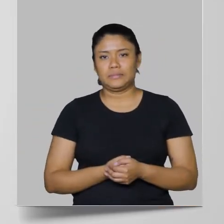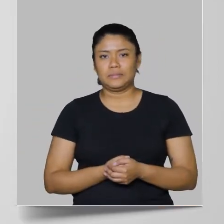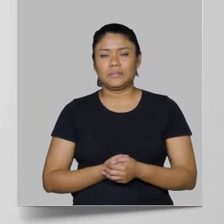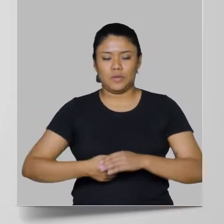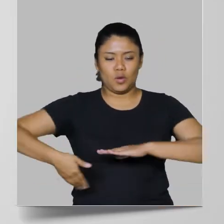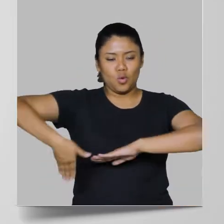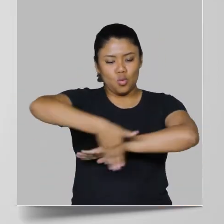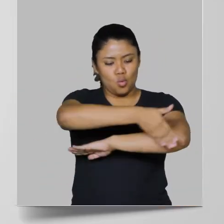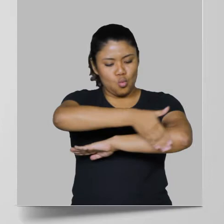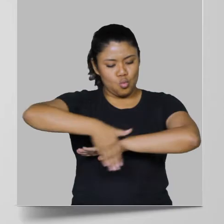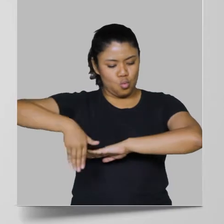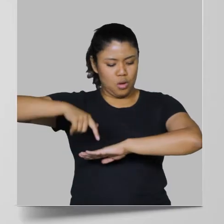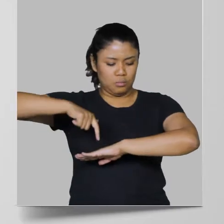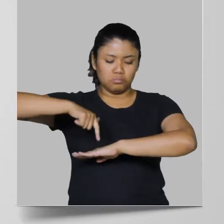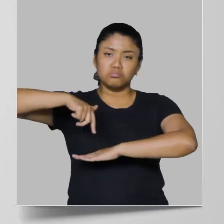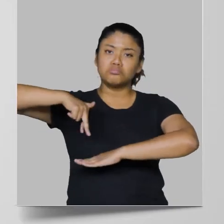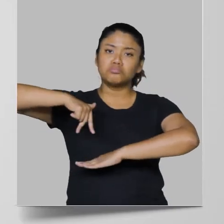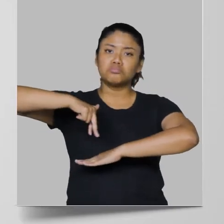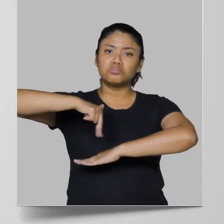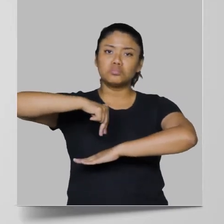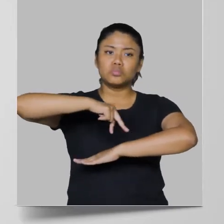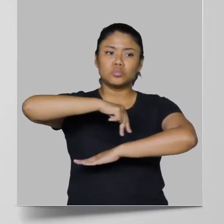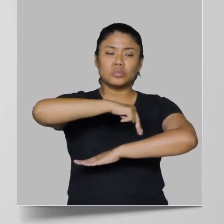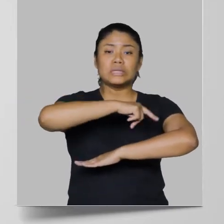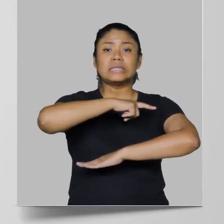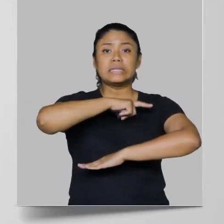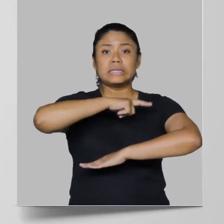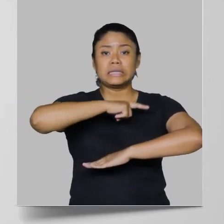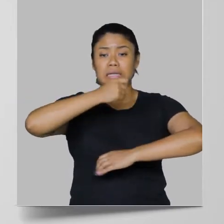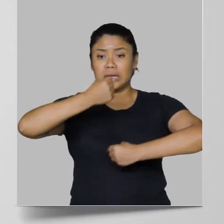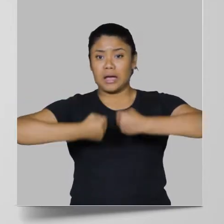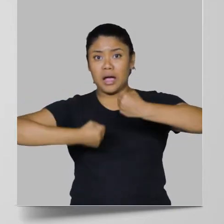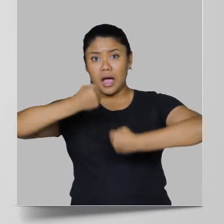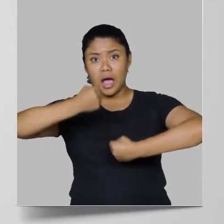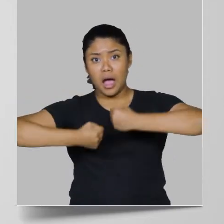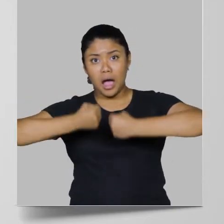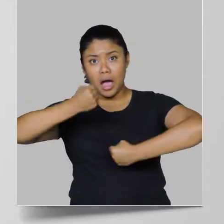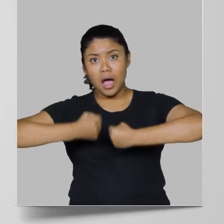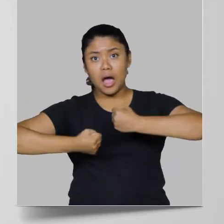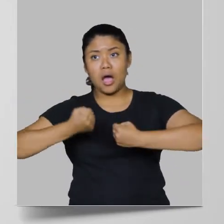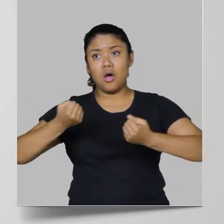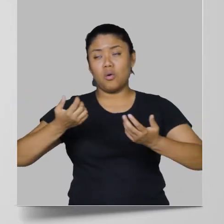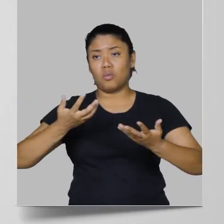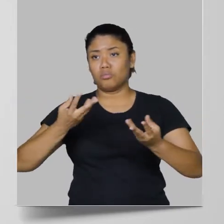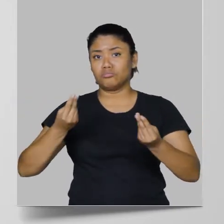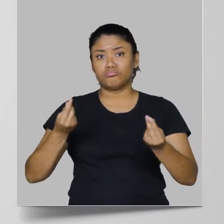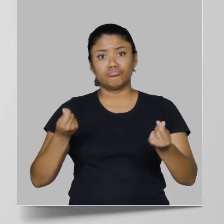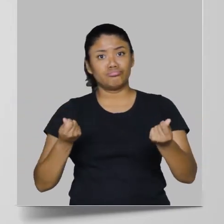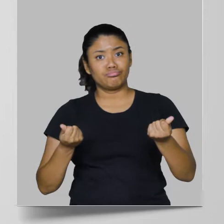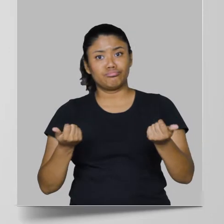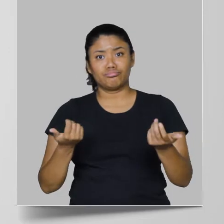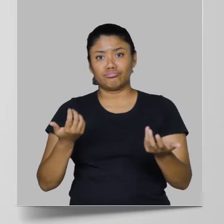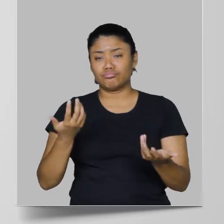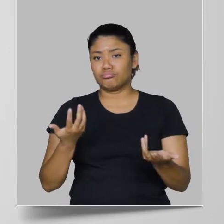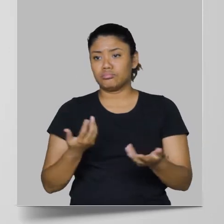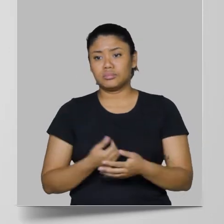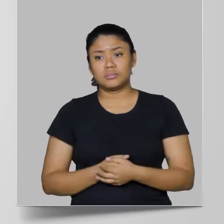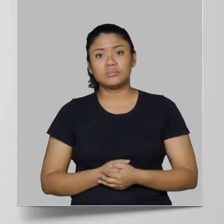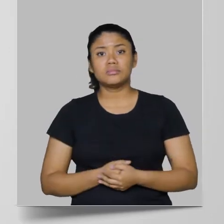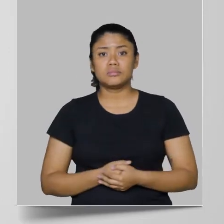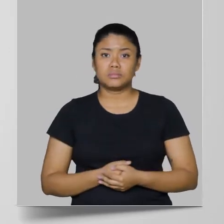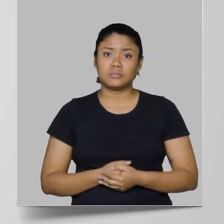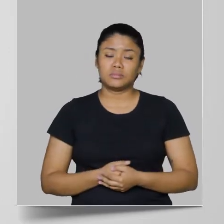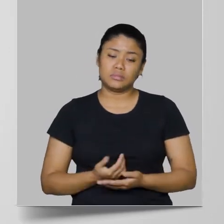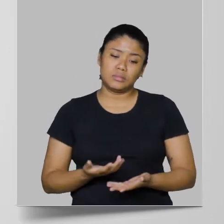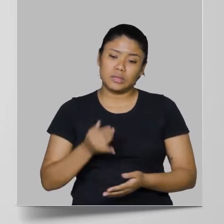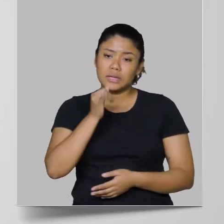calçada e tu te depara com os veículos, situações que tu, por exemplo, tu tá